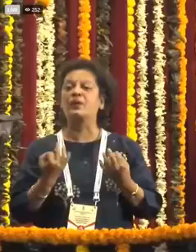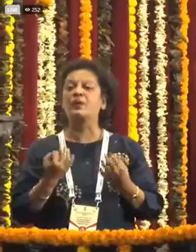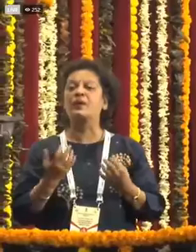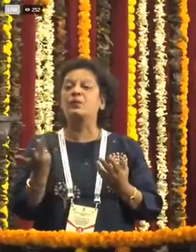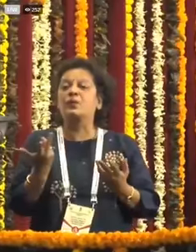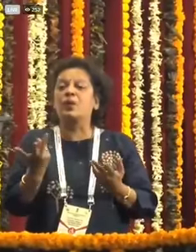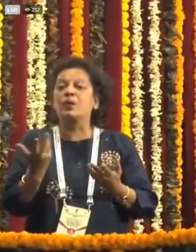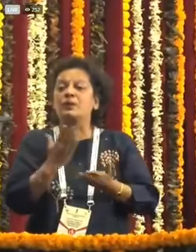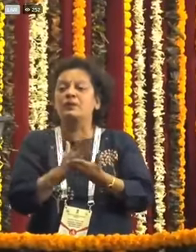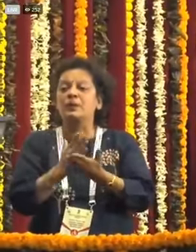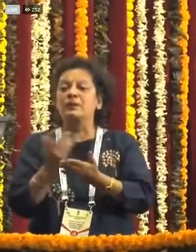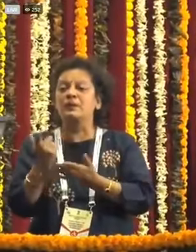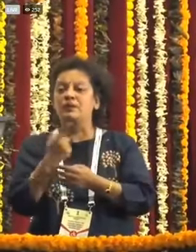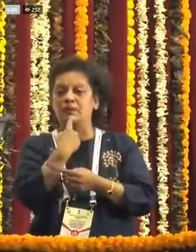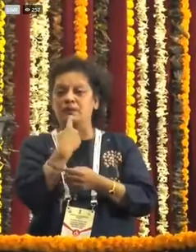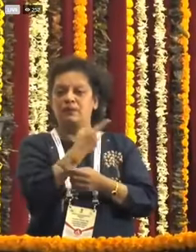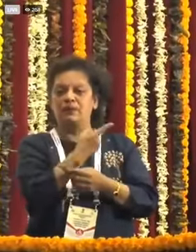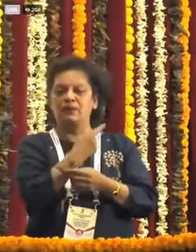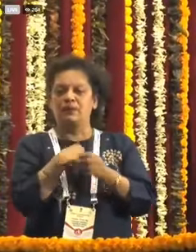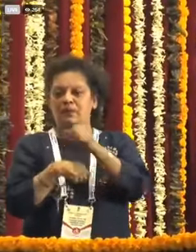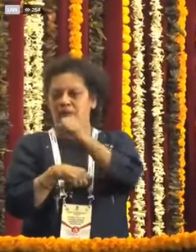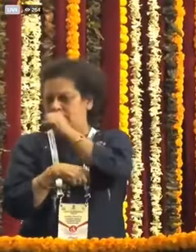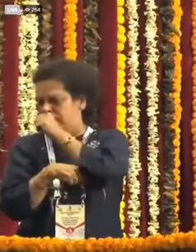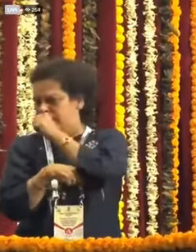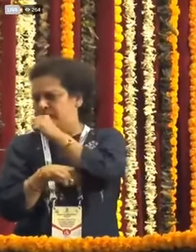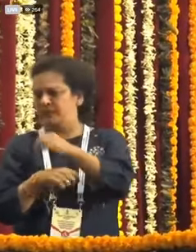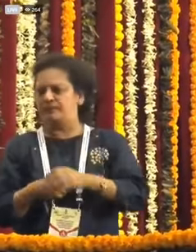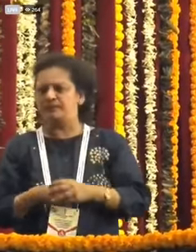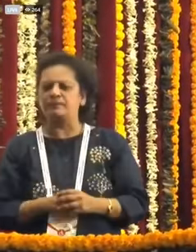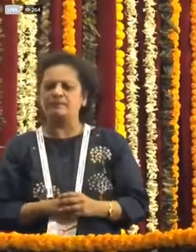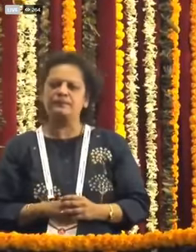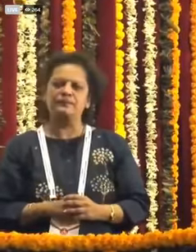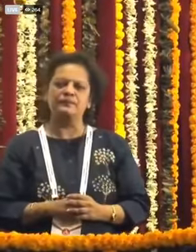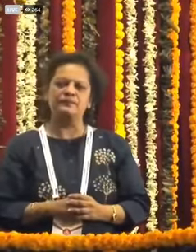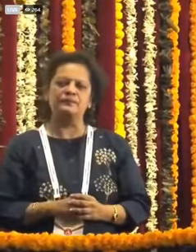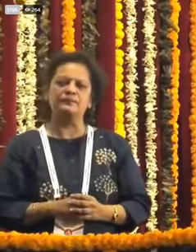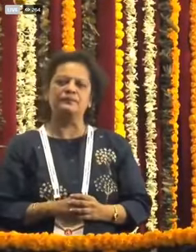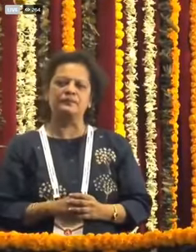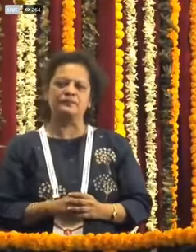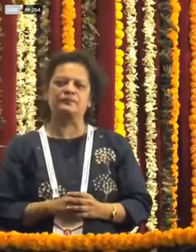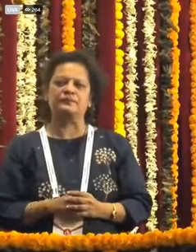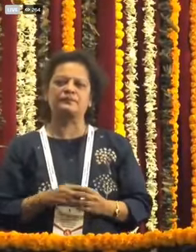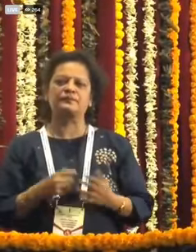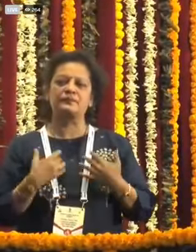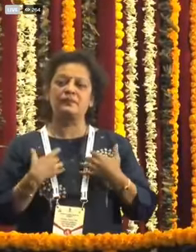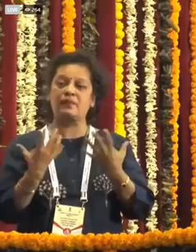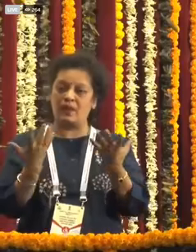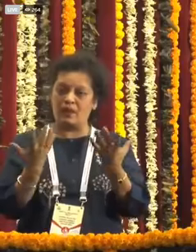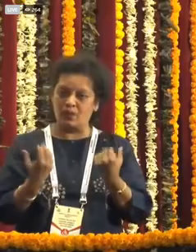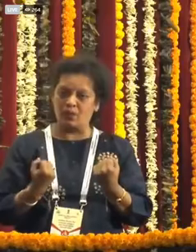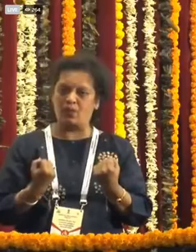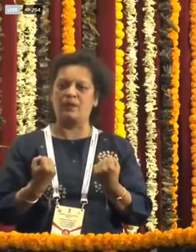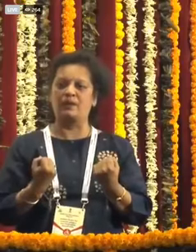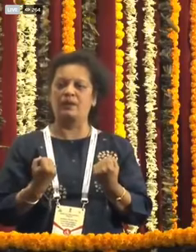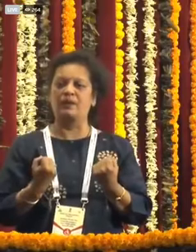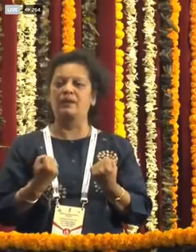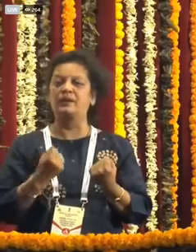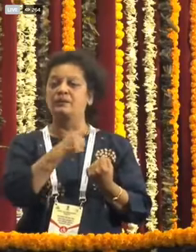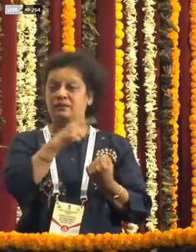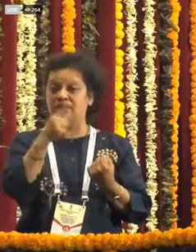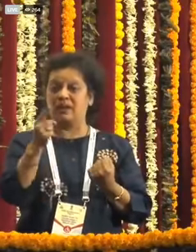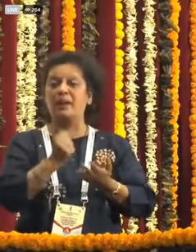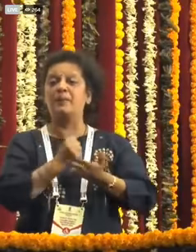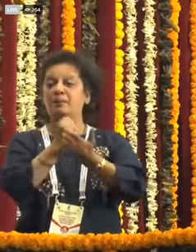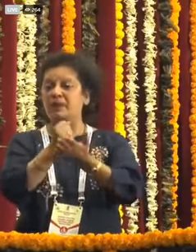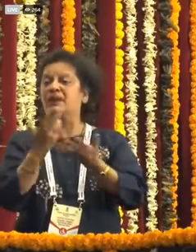विभागाच्या माध्यमातून मी पूर्णपणे याच्या डिटेलमध्ये जाऊ इच्छित नाही, पण जे जे आपल्याला या दिव्यांग मंत्रालयाच्या